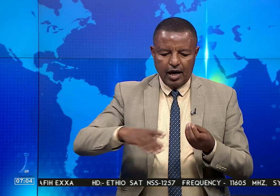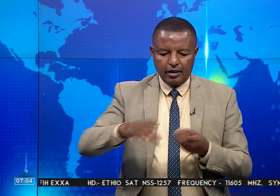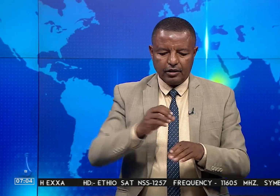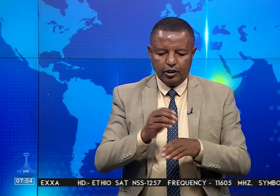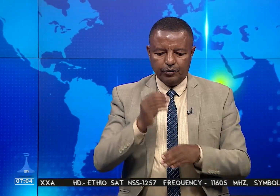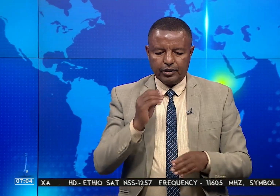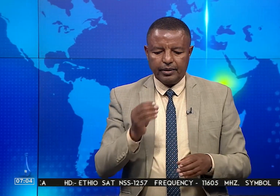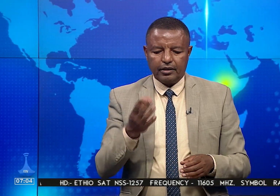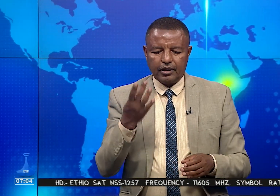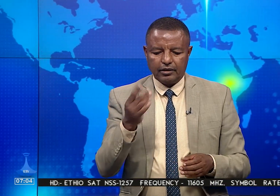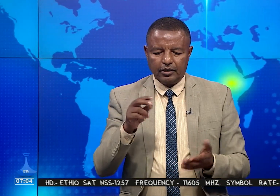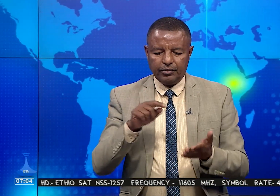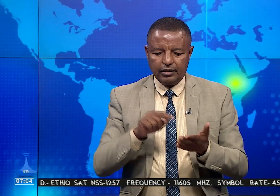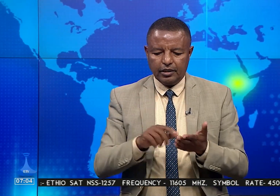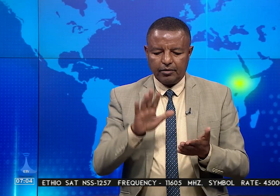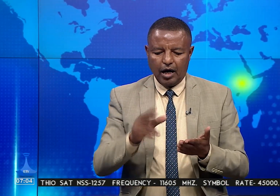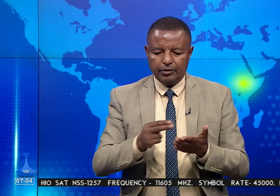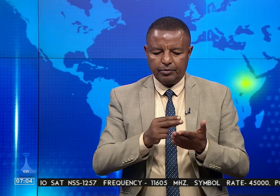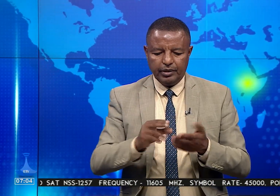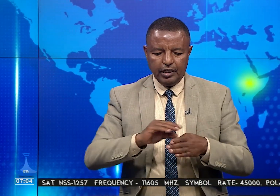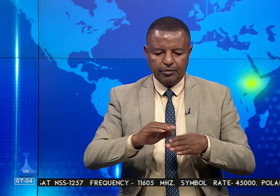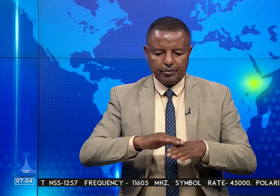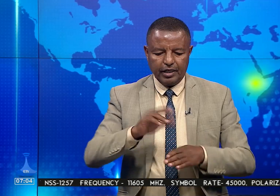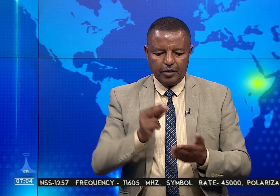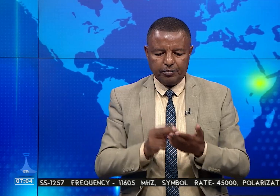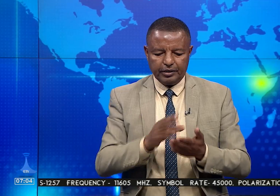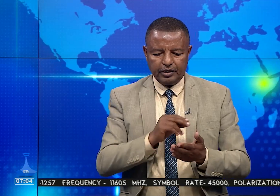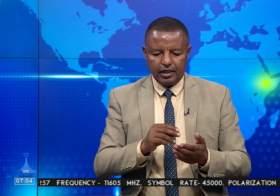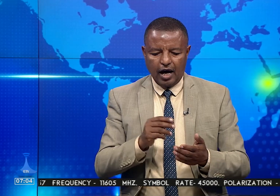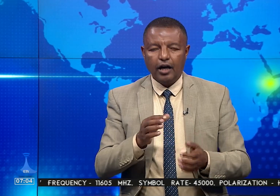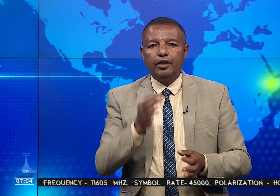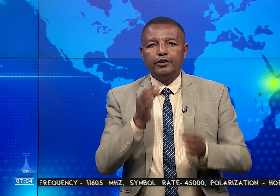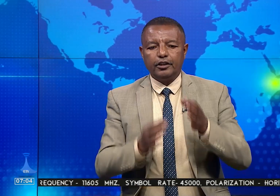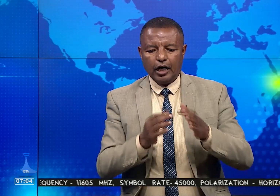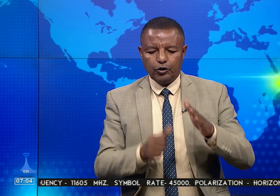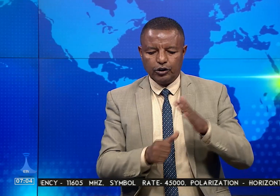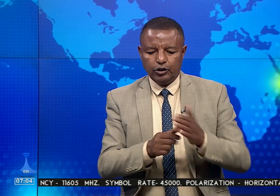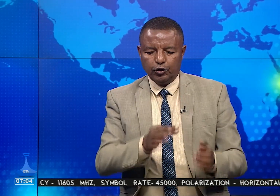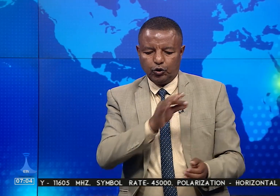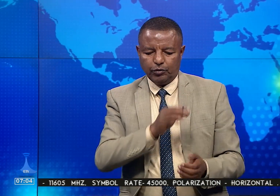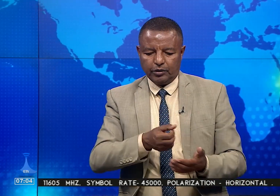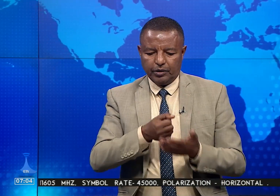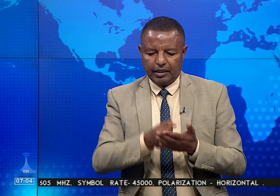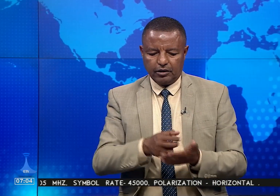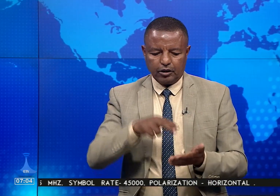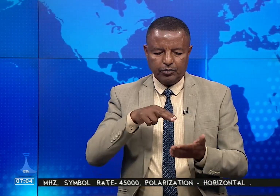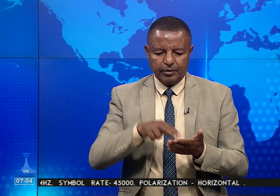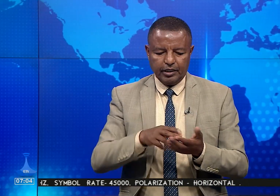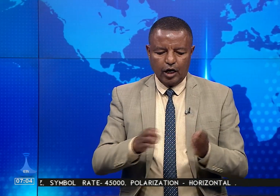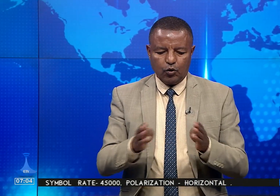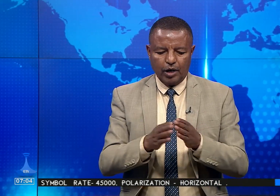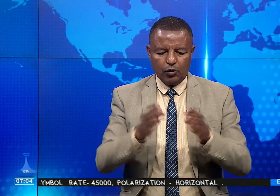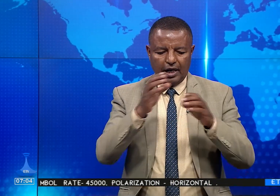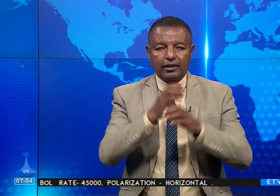የጋምቤላ ክልል ምክር ቤት ከ18.5 ቢሊዮን ብር በላይ በጀትና የዳኞችን ሹመት በማጽደቅ